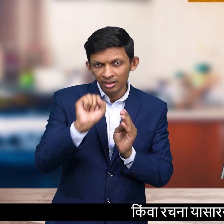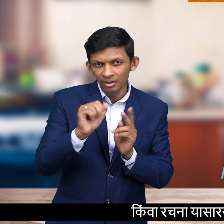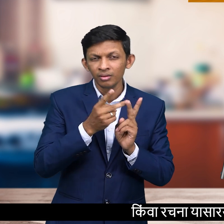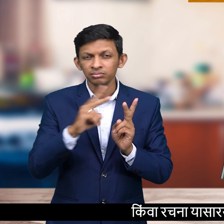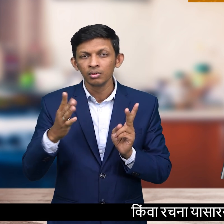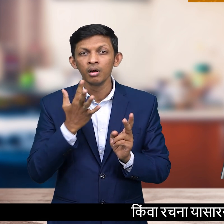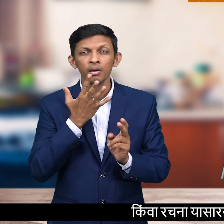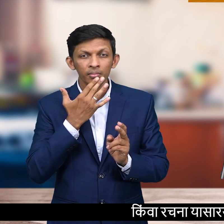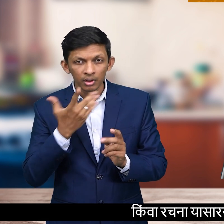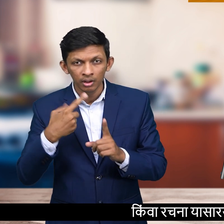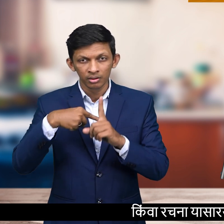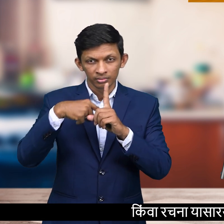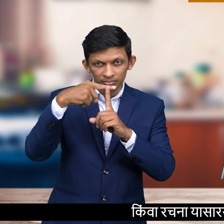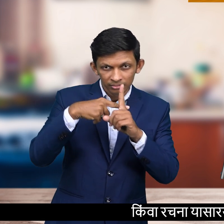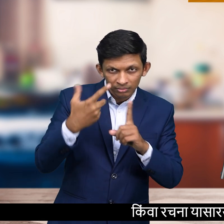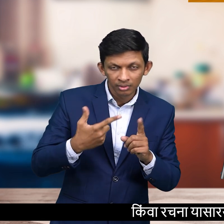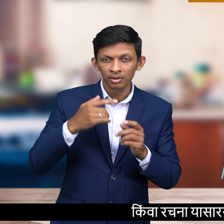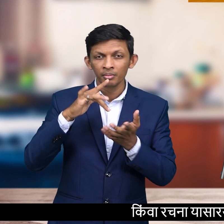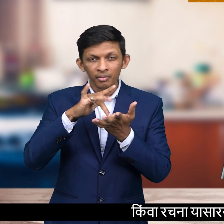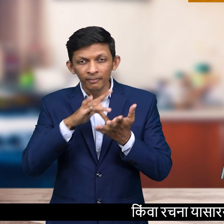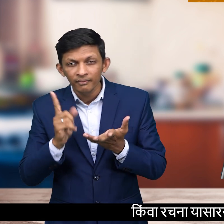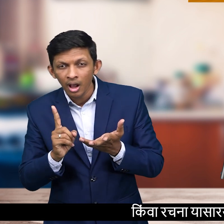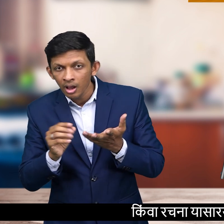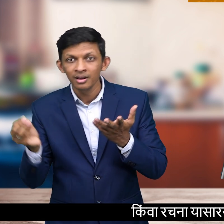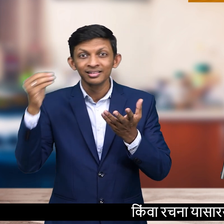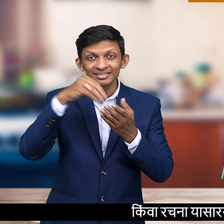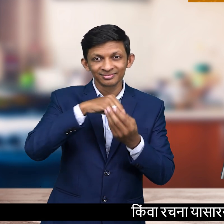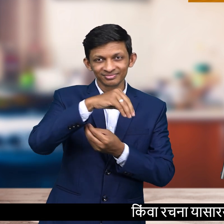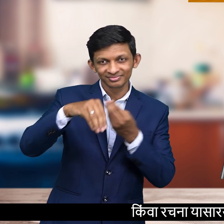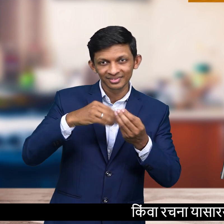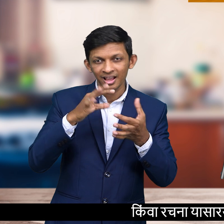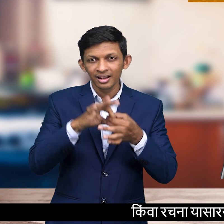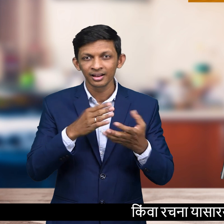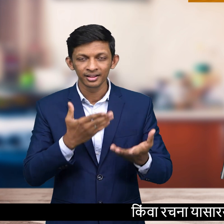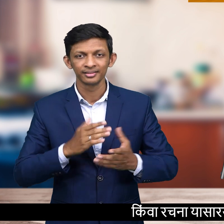किंवा रचना यासारख्या गुणधर्मांमध्ये फरकांसह असतात.